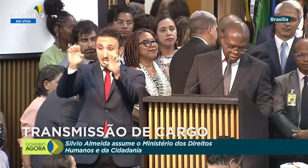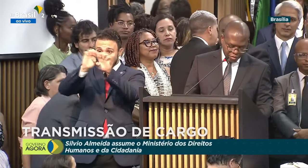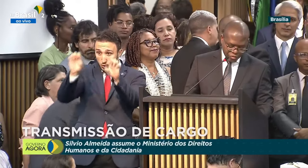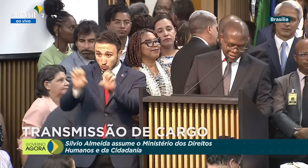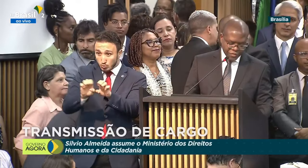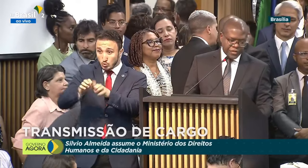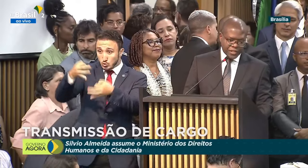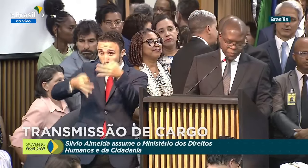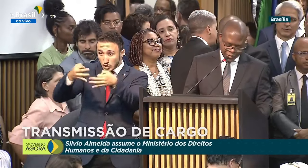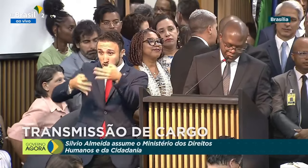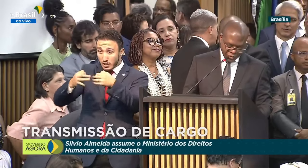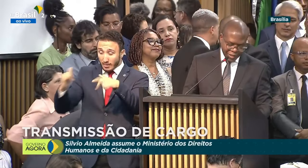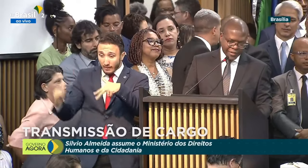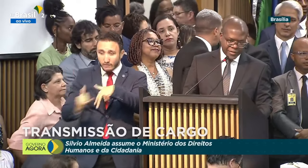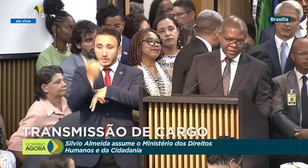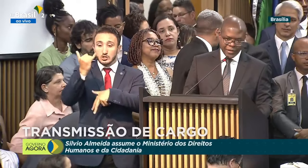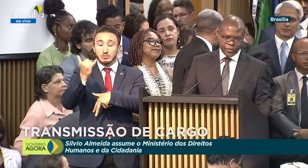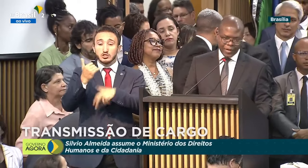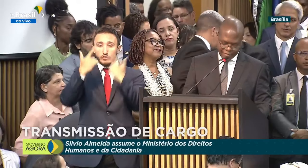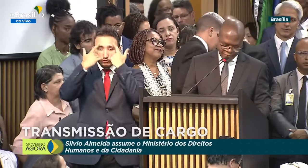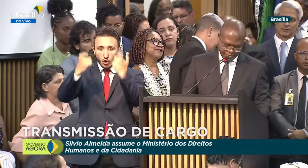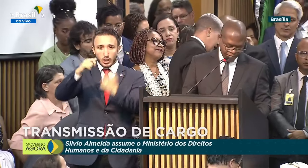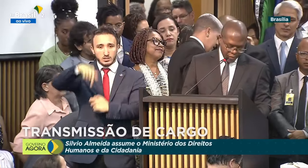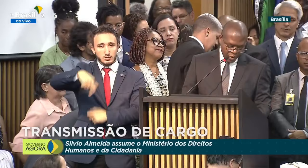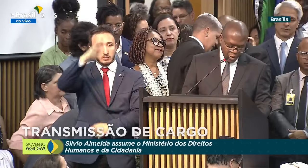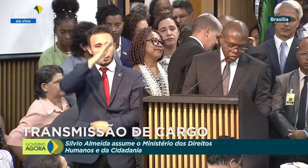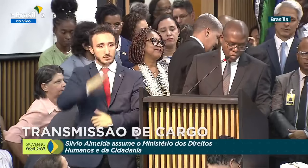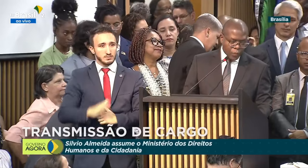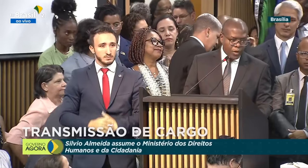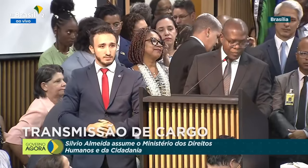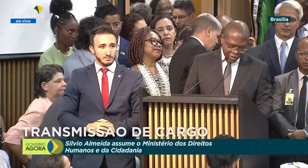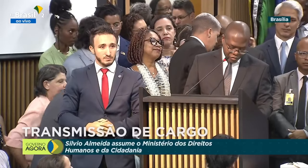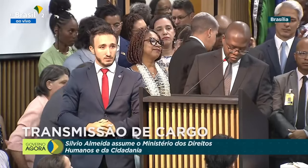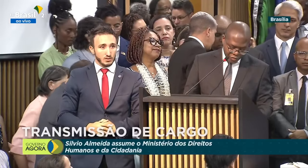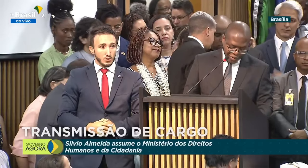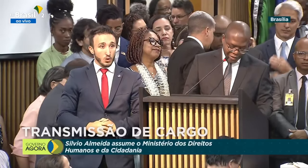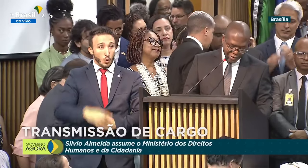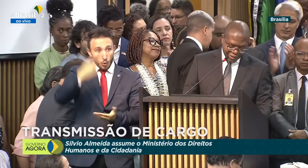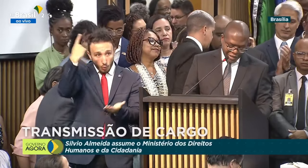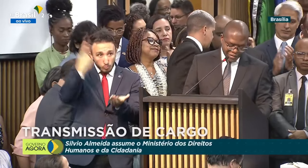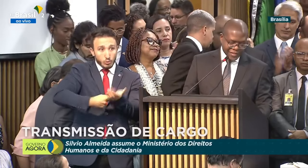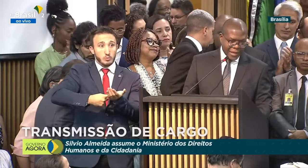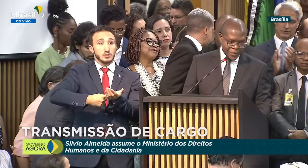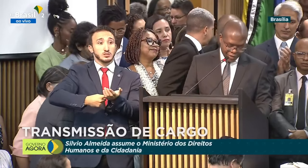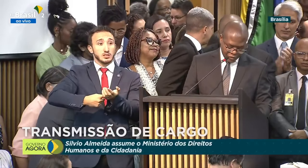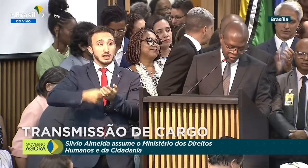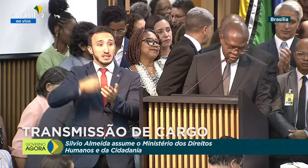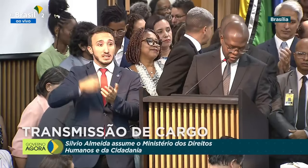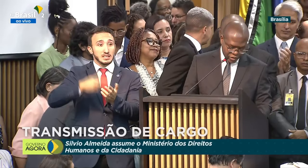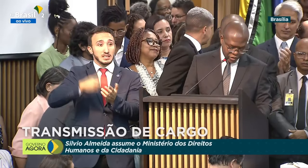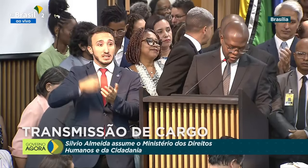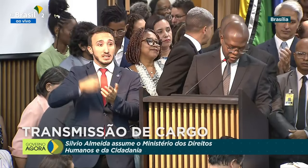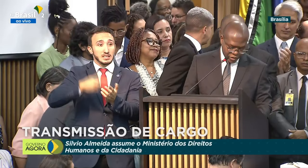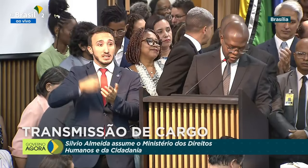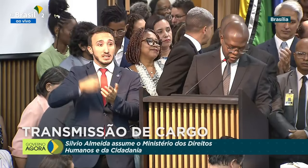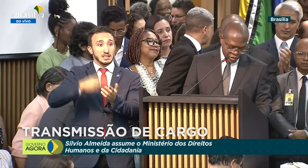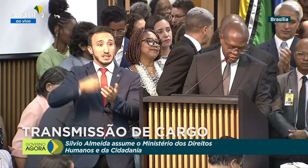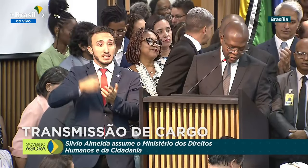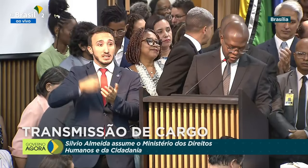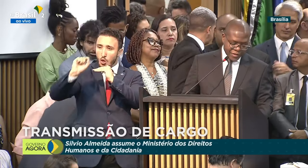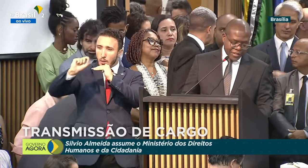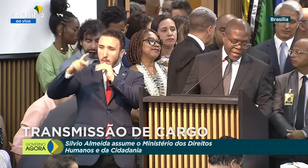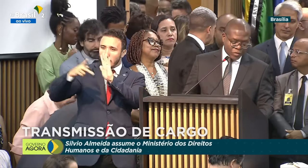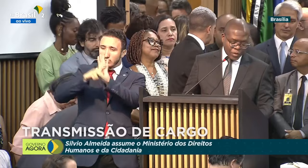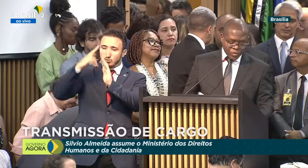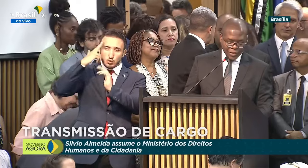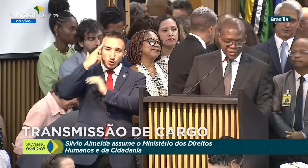jurídico das vítimas de violência nesse país um compromisso que desde sempre esteve no horizonte do movimento Direitos